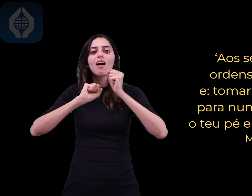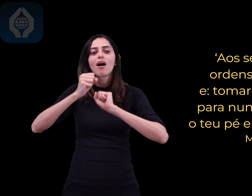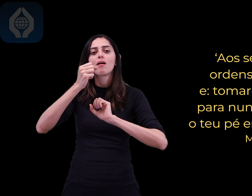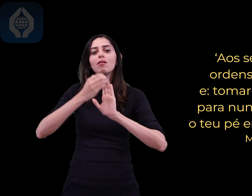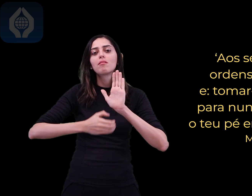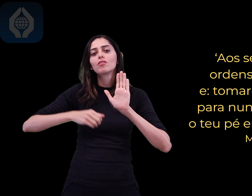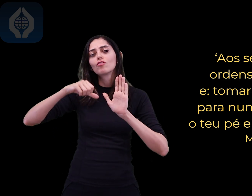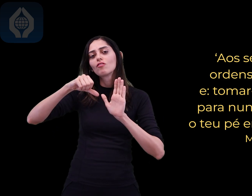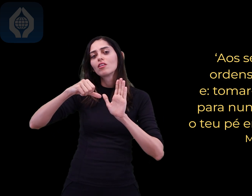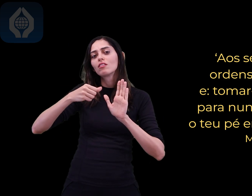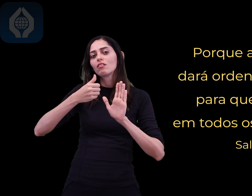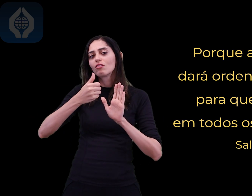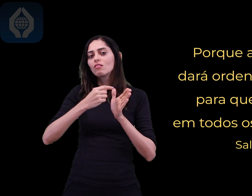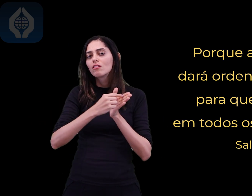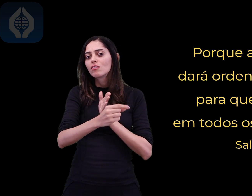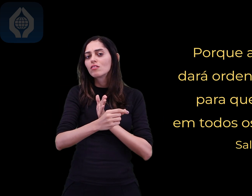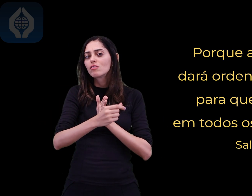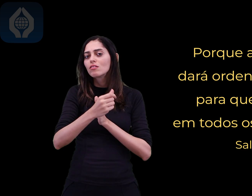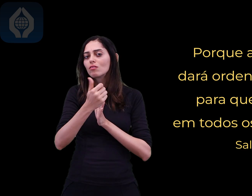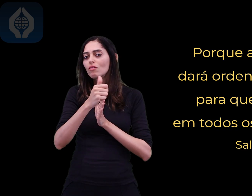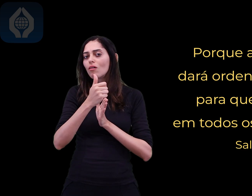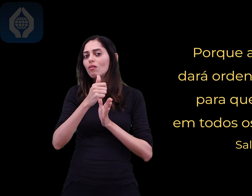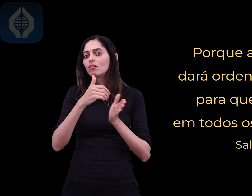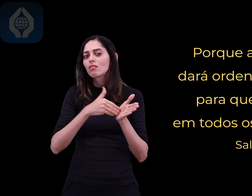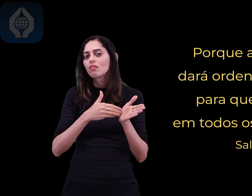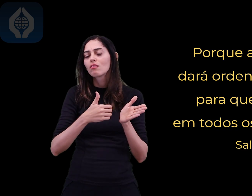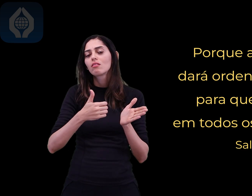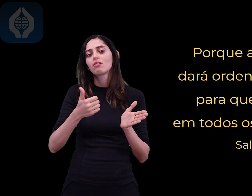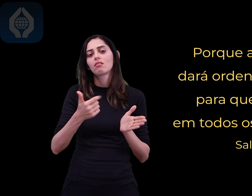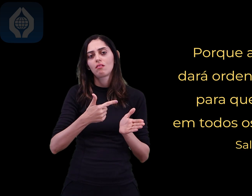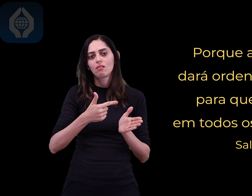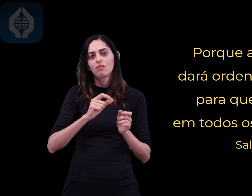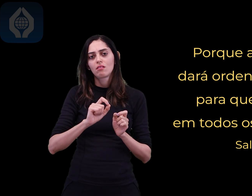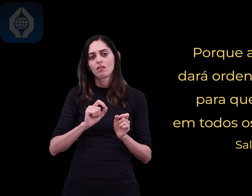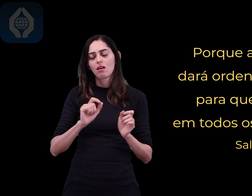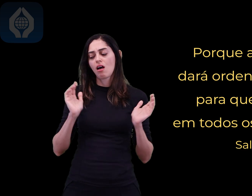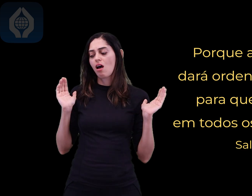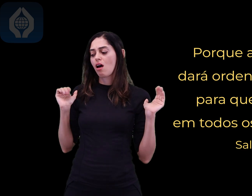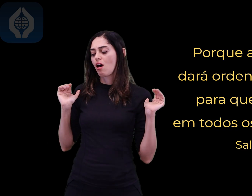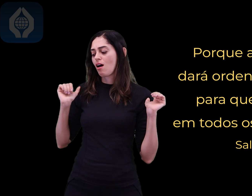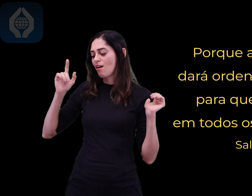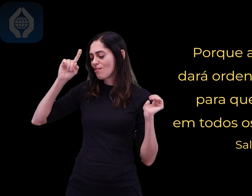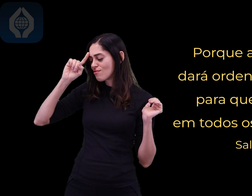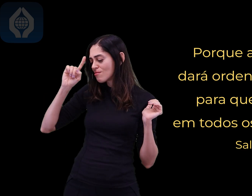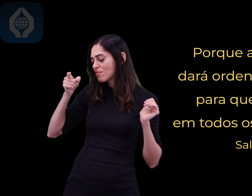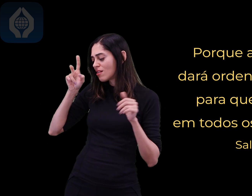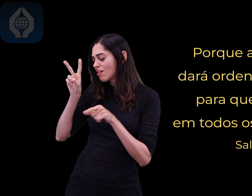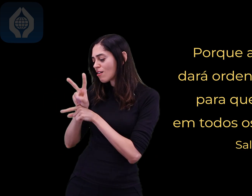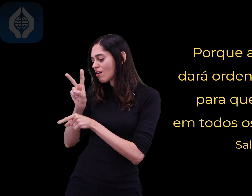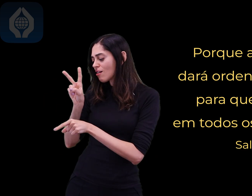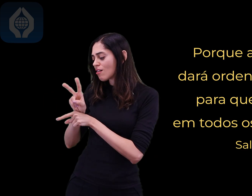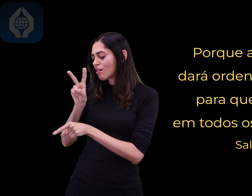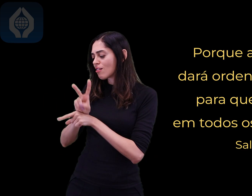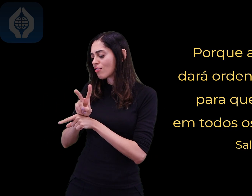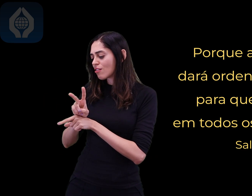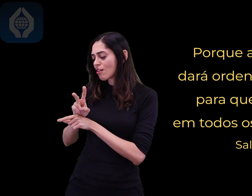12. Porque aos seus anjos dará ordem a teu respeito, para que te guardem em todos os